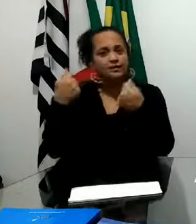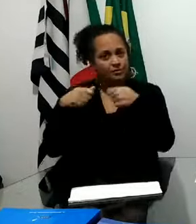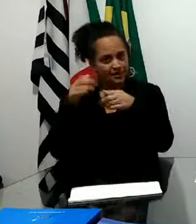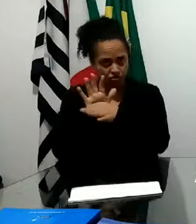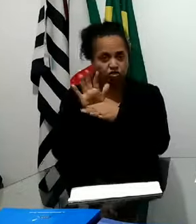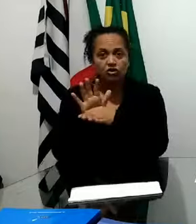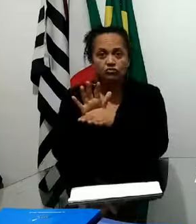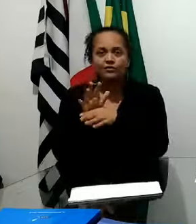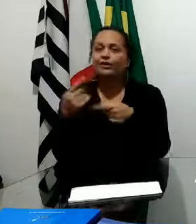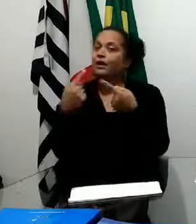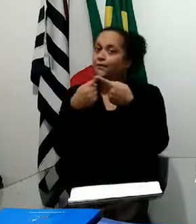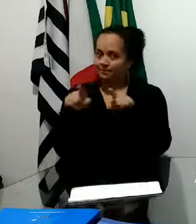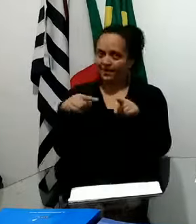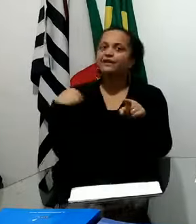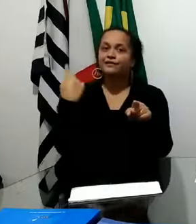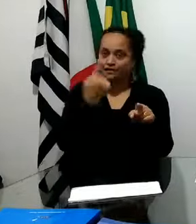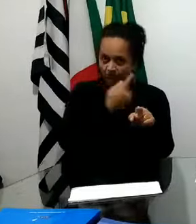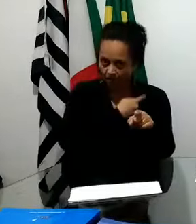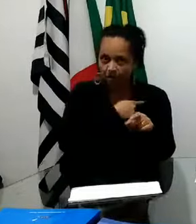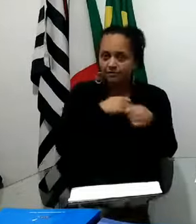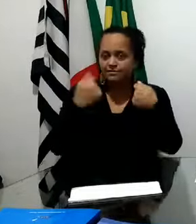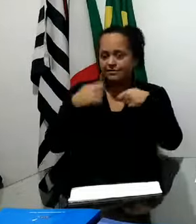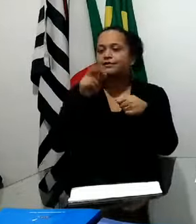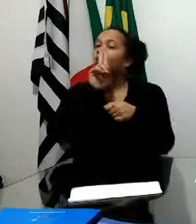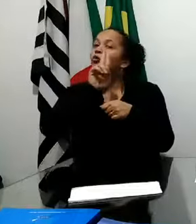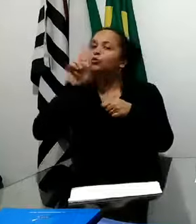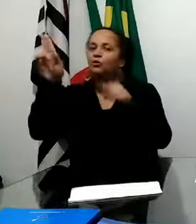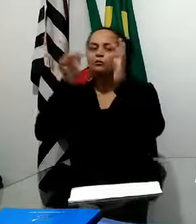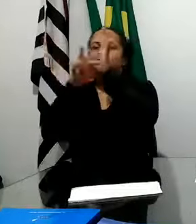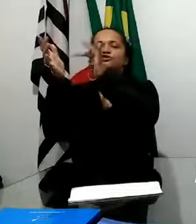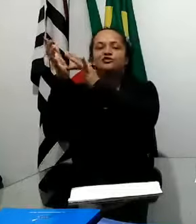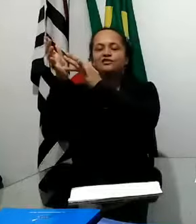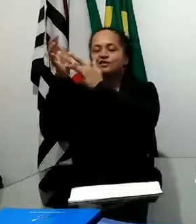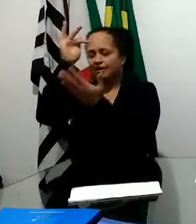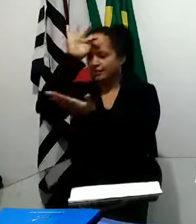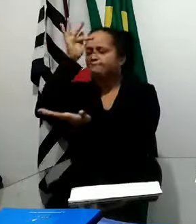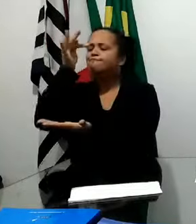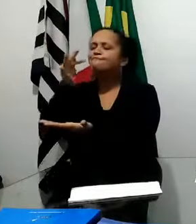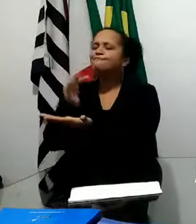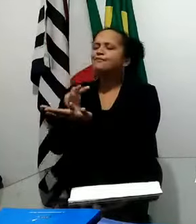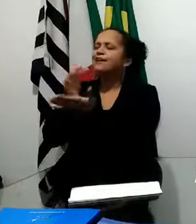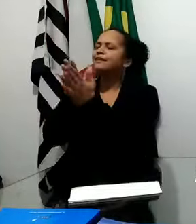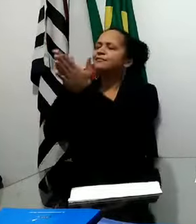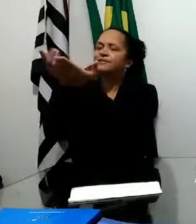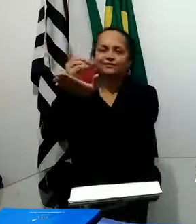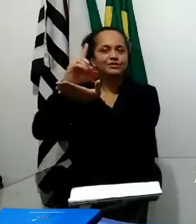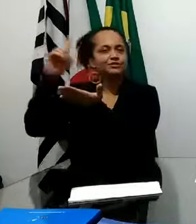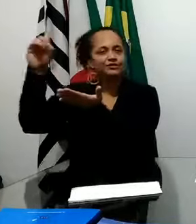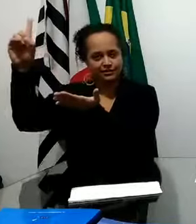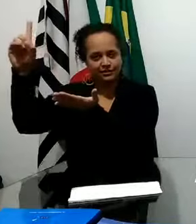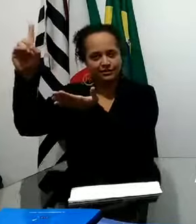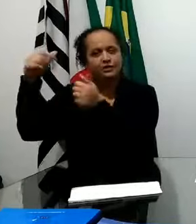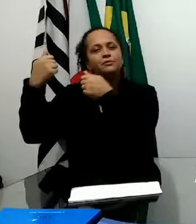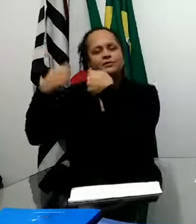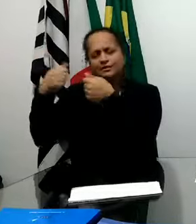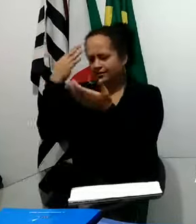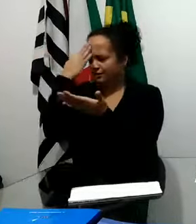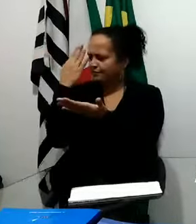de Jesus, edificar a nossa fé na palavra. Porque se não nos firmarmos na palavra, nós não